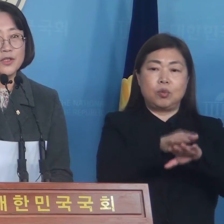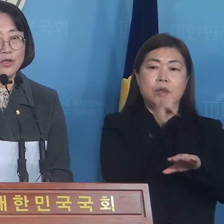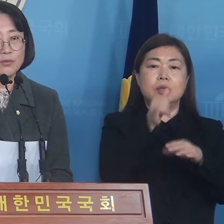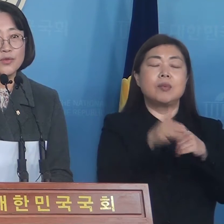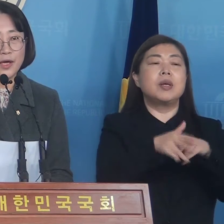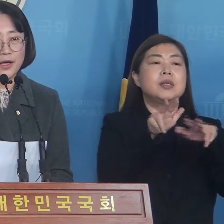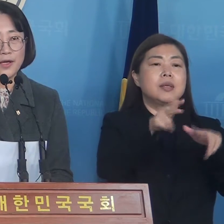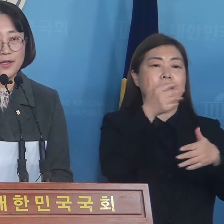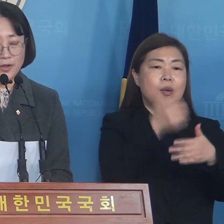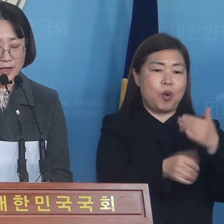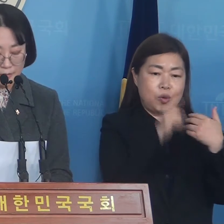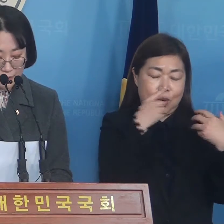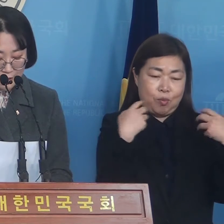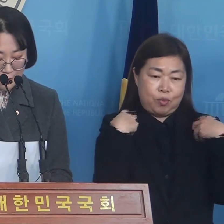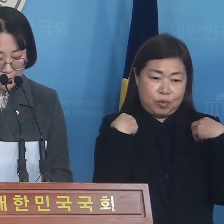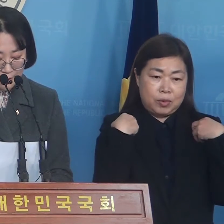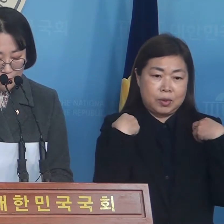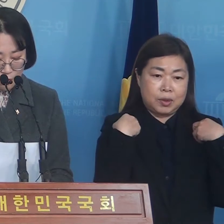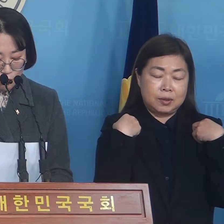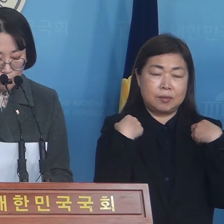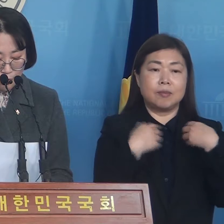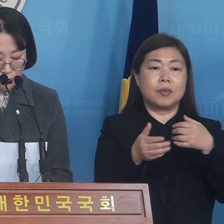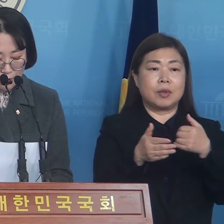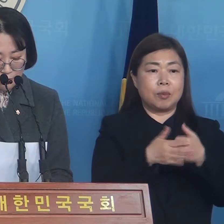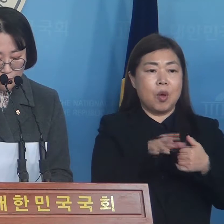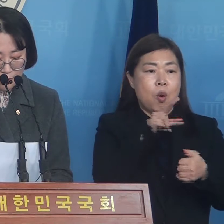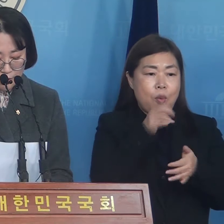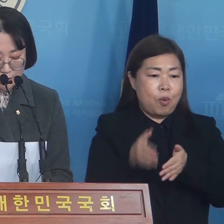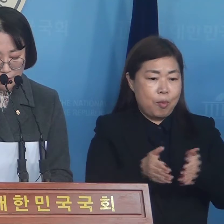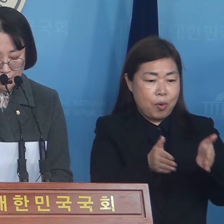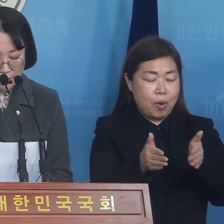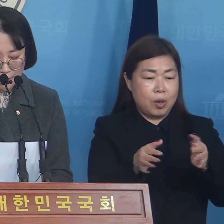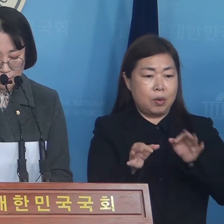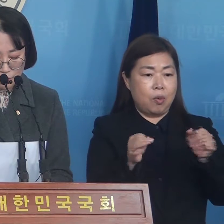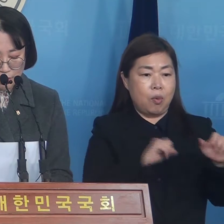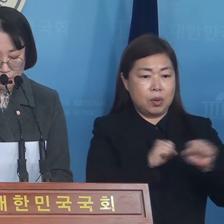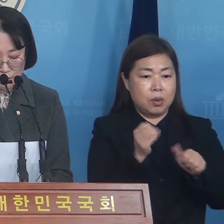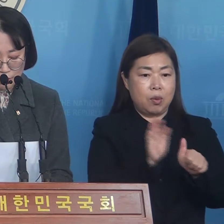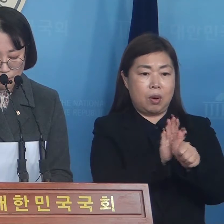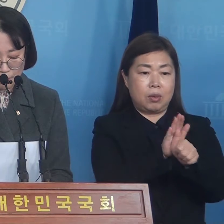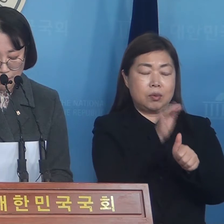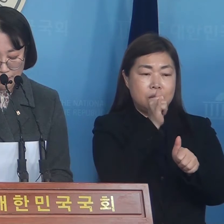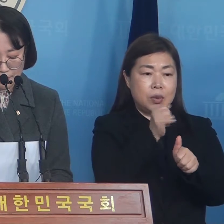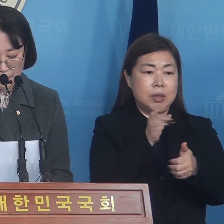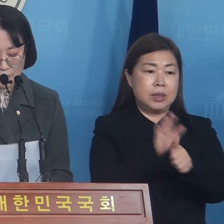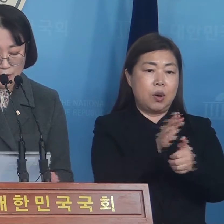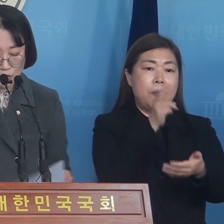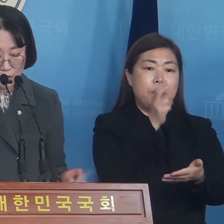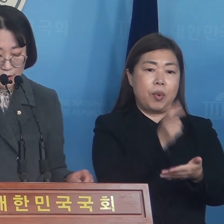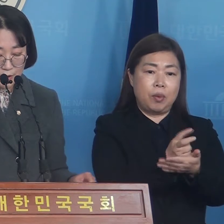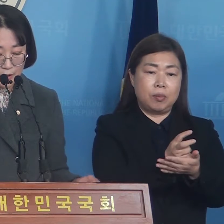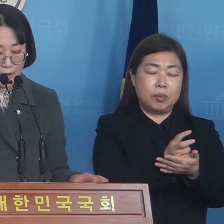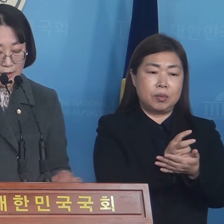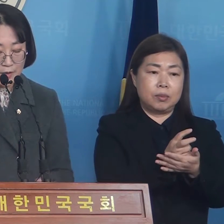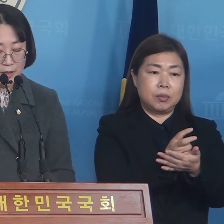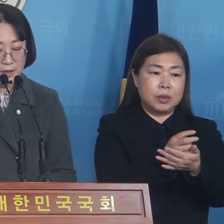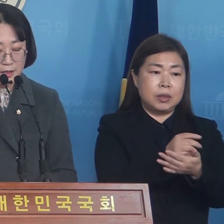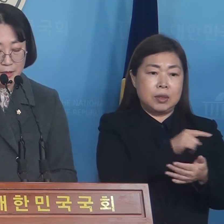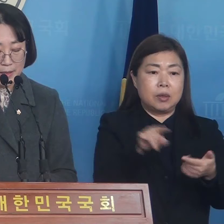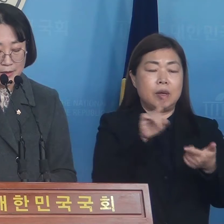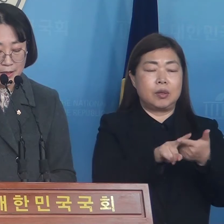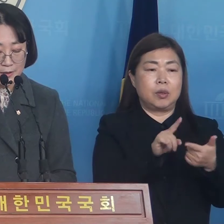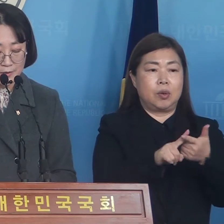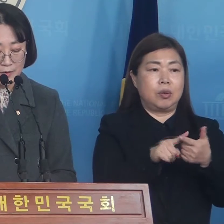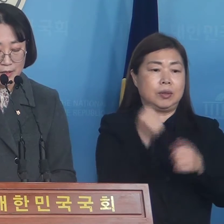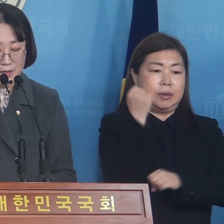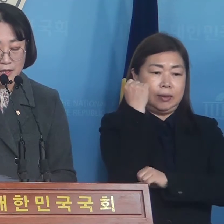건 정부의 역할입니다. 골목 상권 활성화와 소상공인 지원법 개정의 취지를 내실